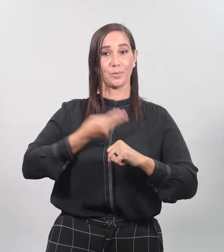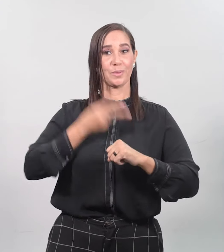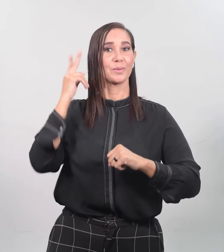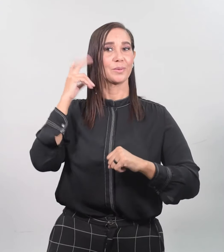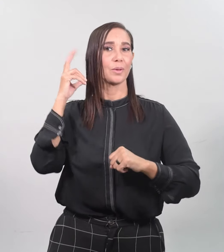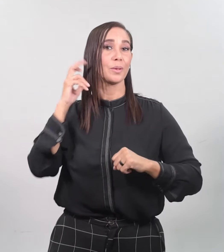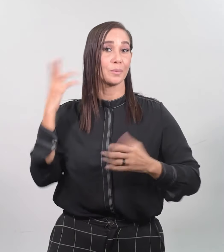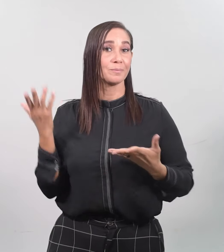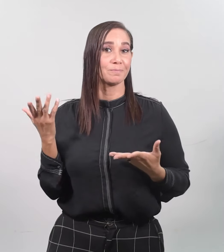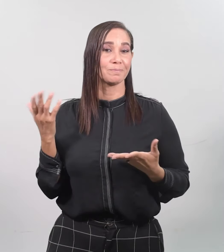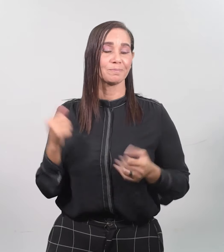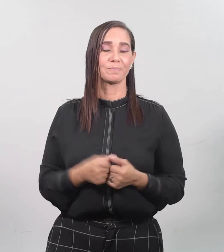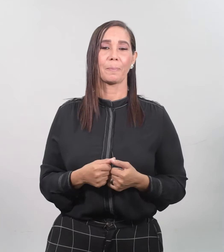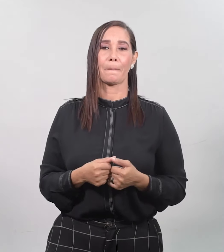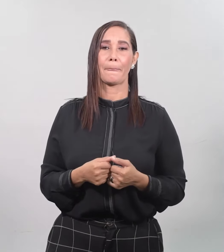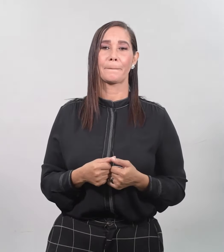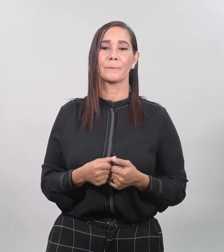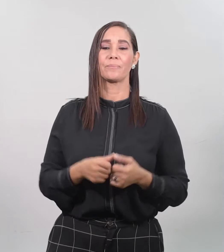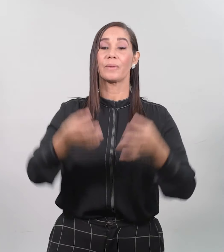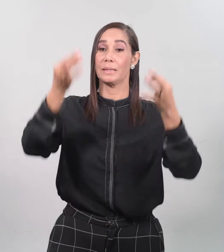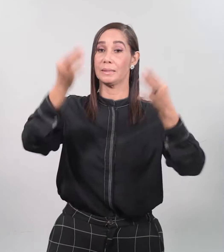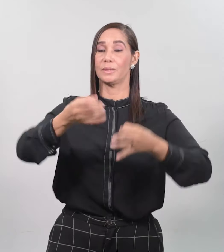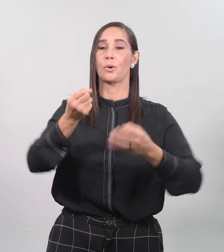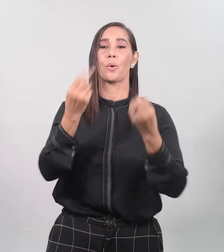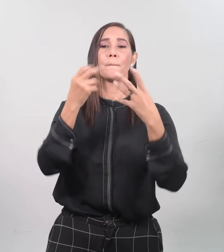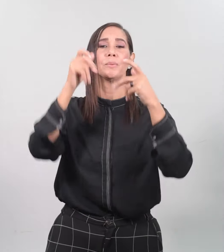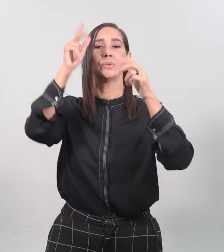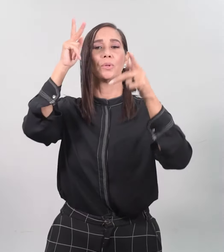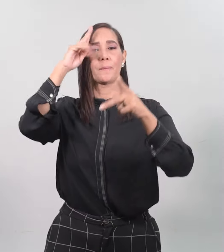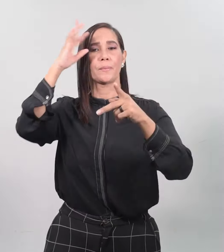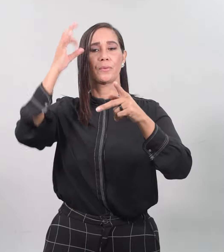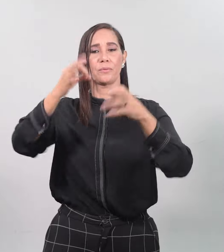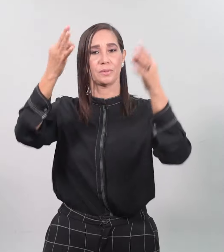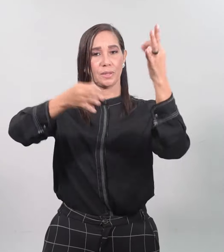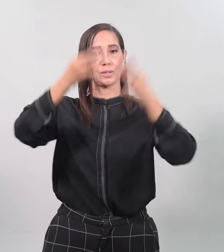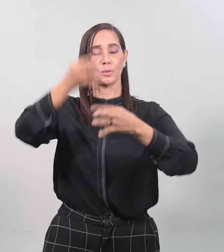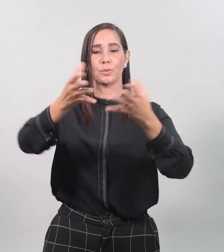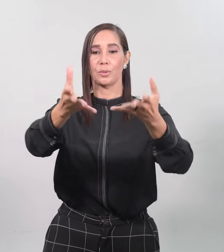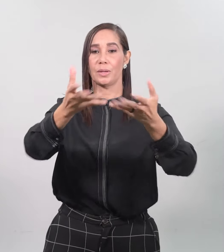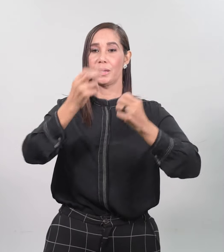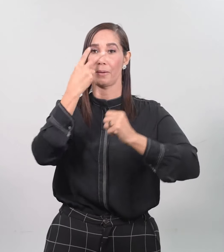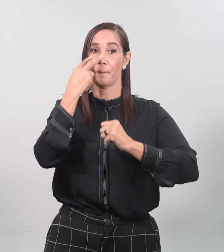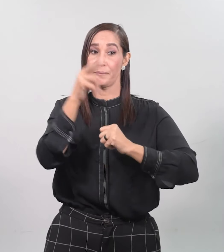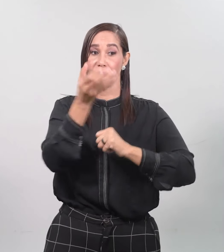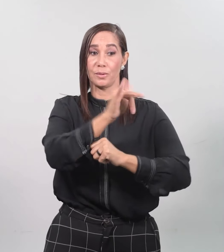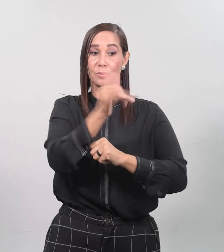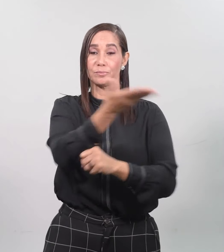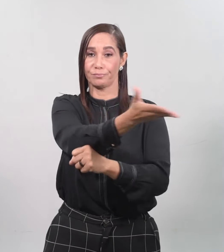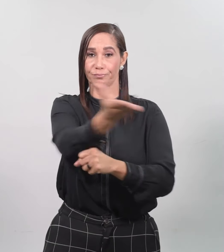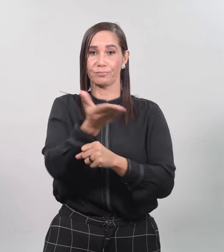oyen. Os aseguro que muchos profetas y justos desearon ver lo que veis vosotros y no lo